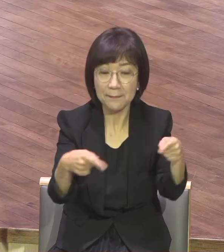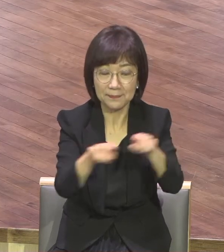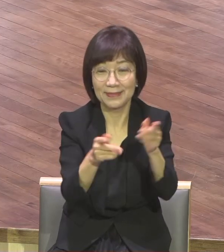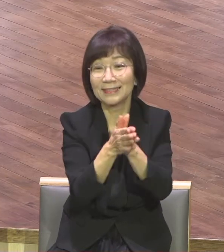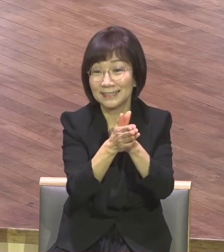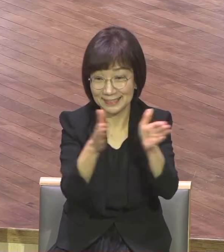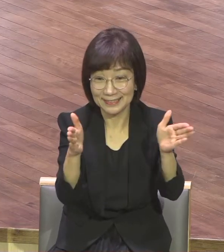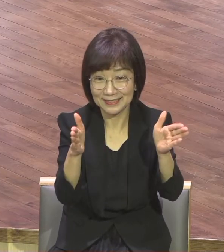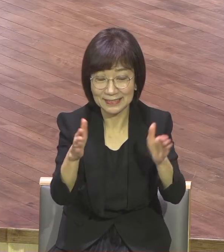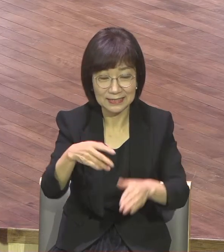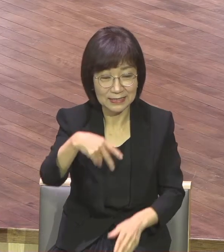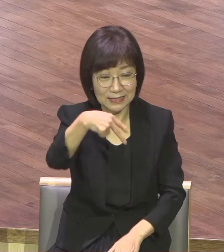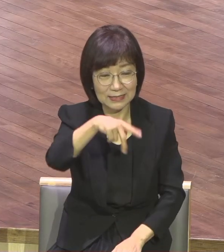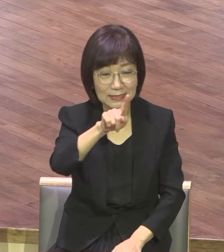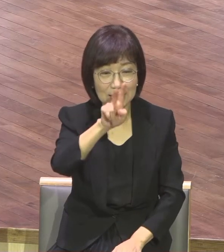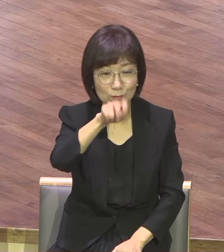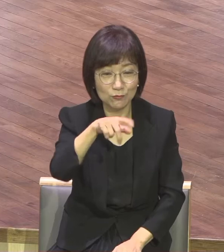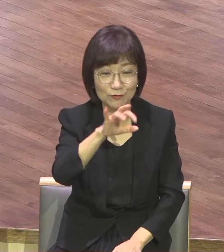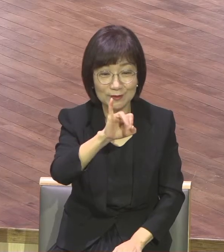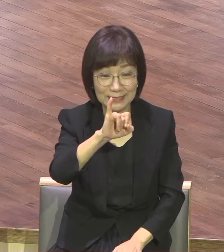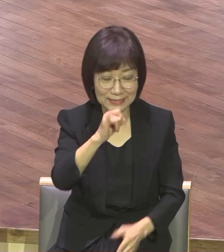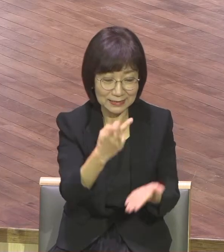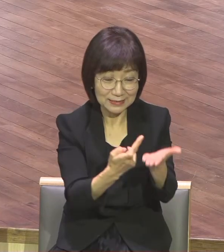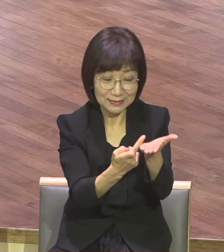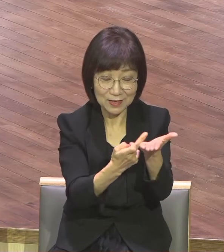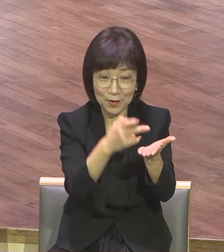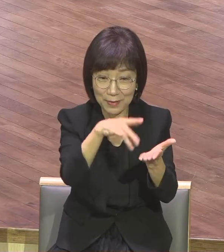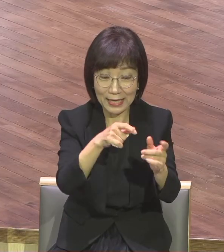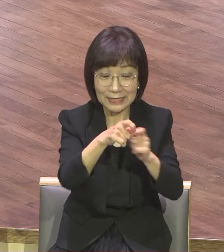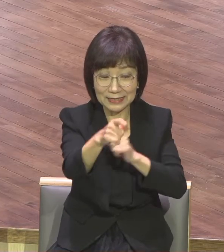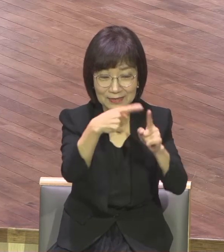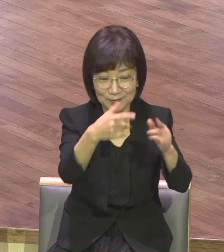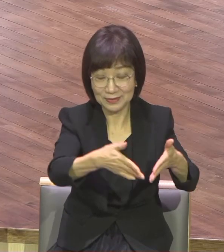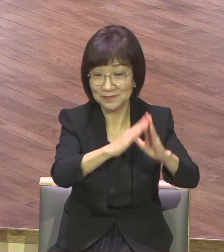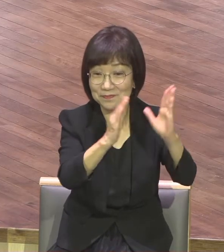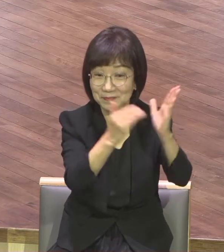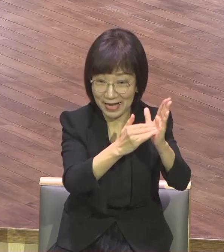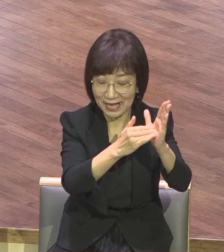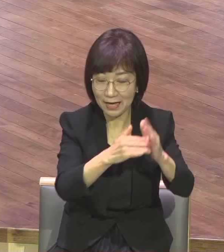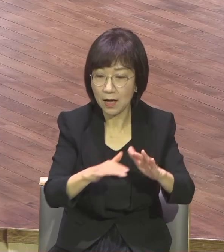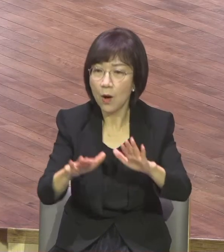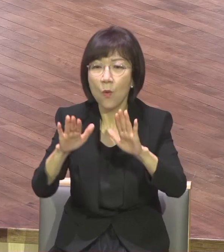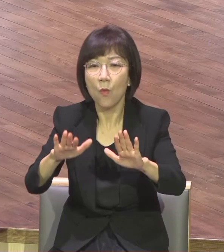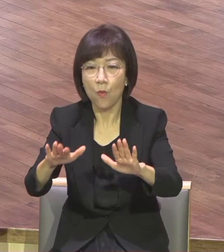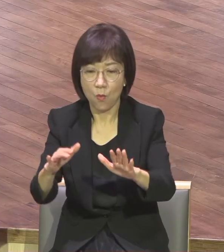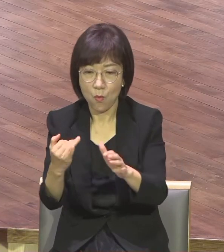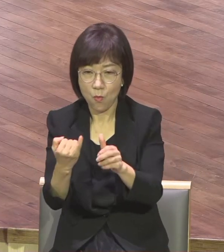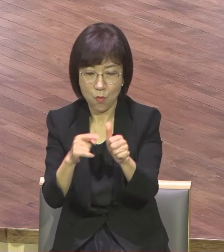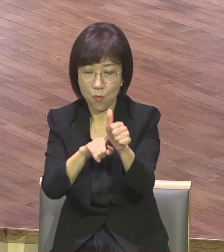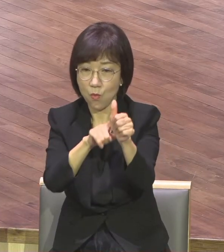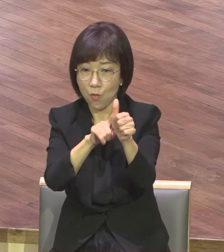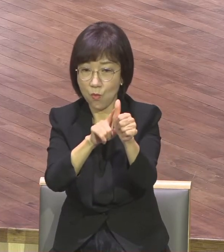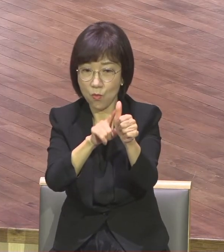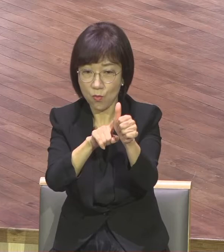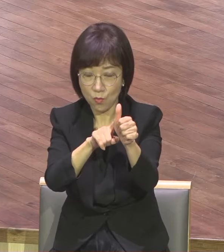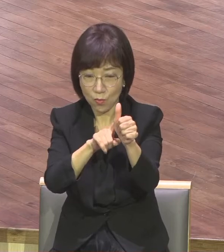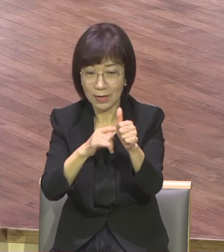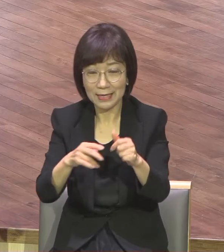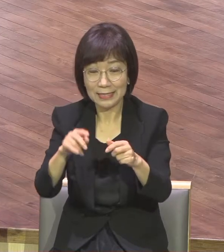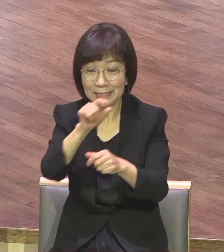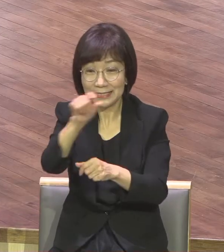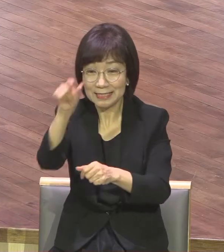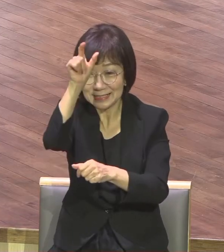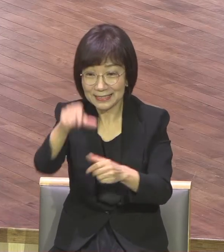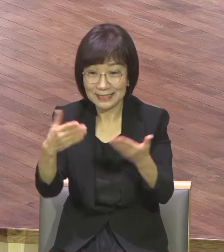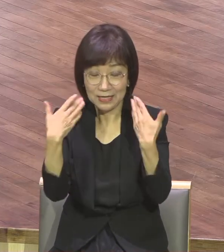사무위에 이렇게 지교회당을 세웠는데 이번에 탐이 태국 이제 RTS를 졸업하고